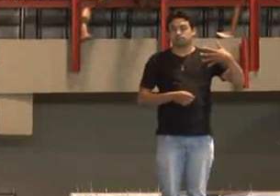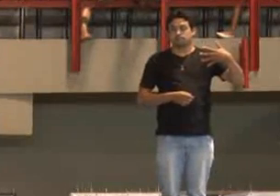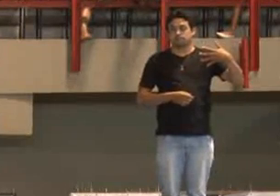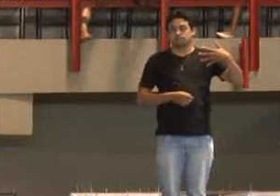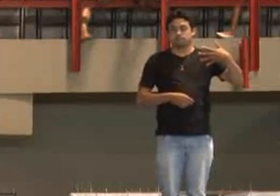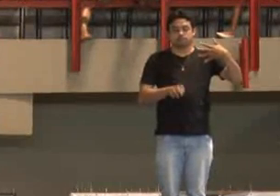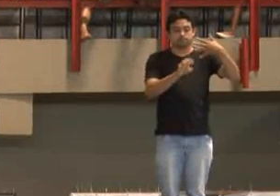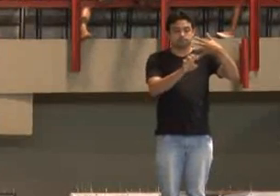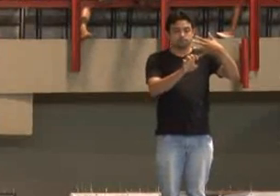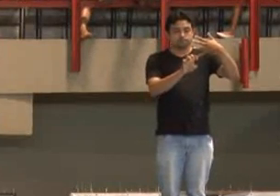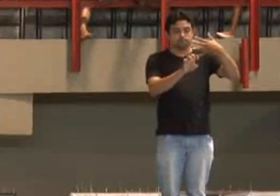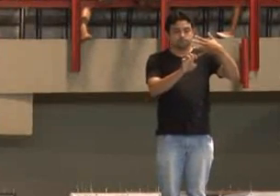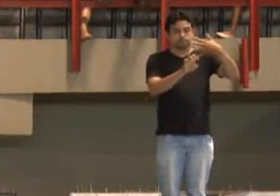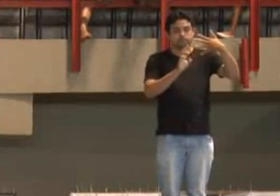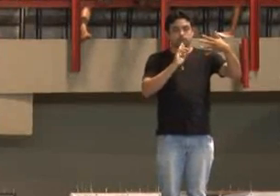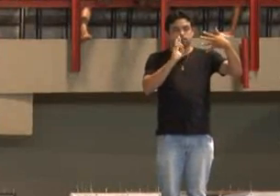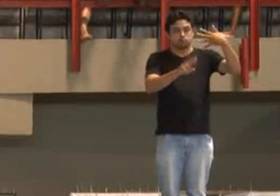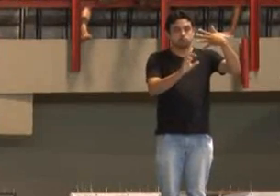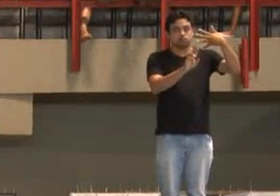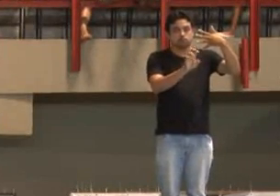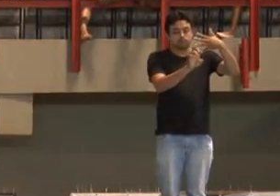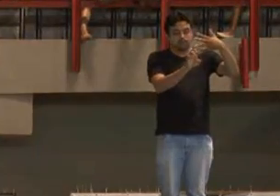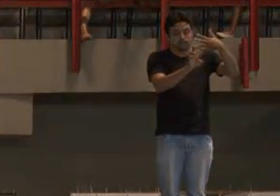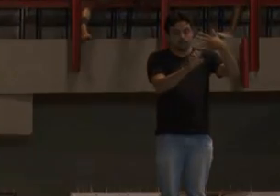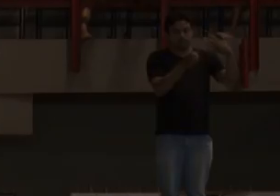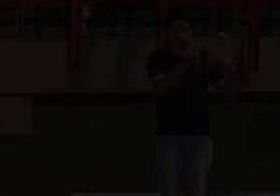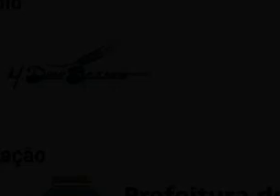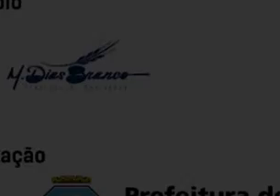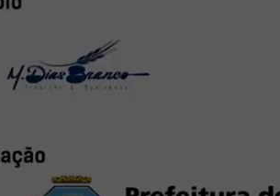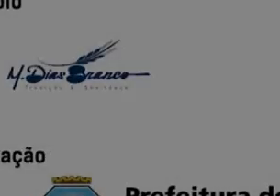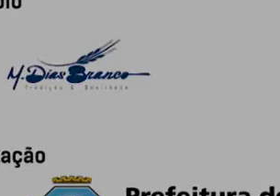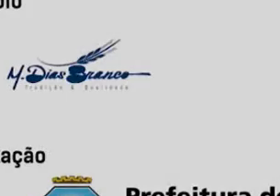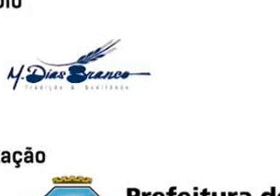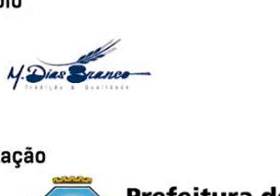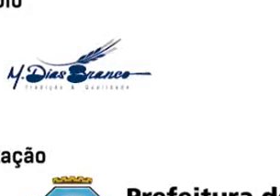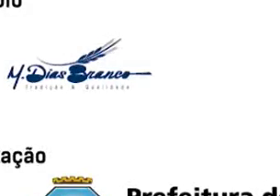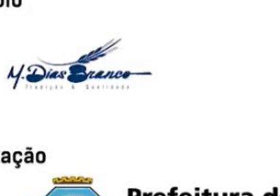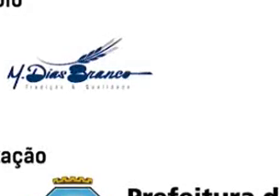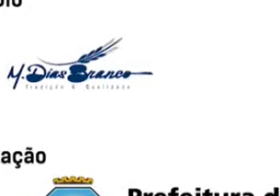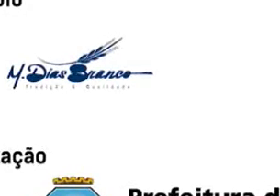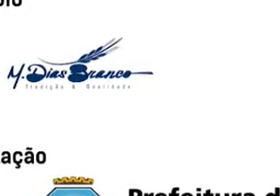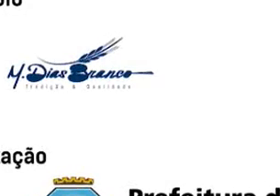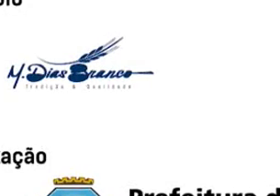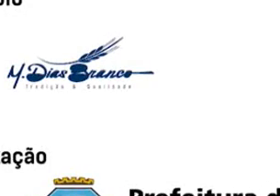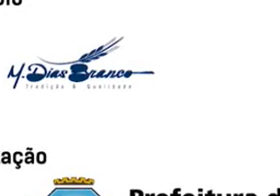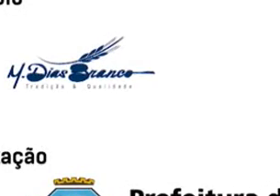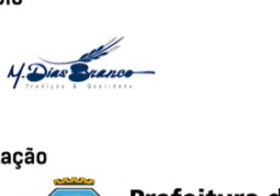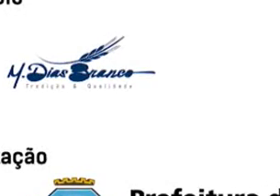O item é, né? 6.760.000.